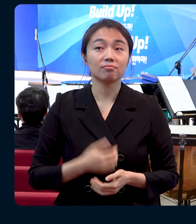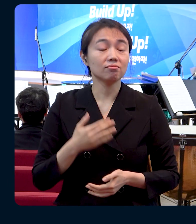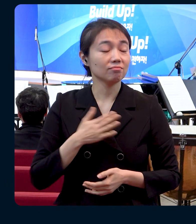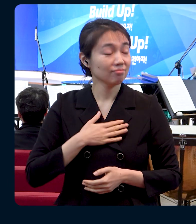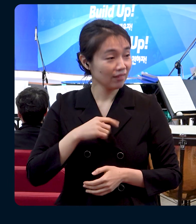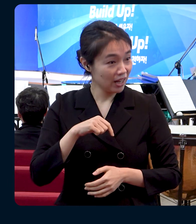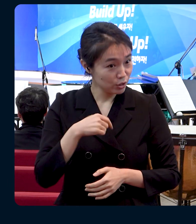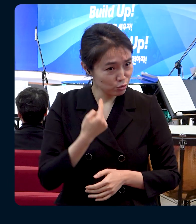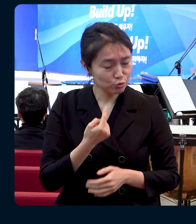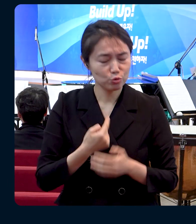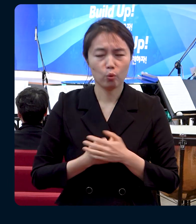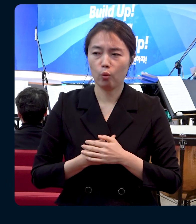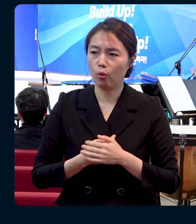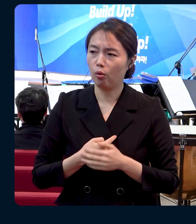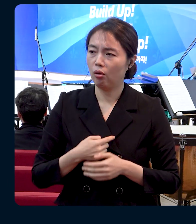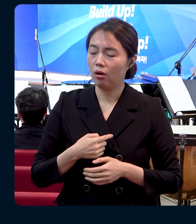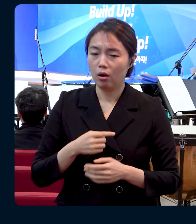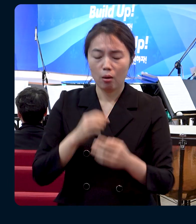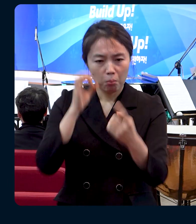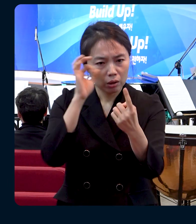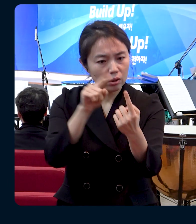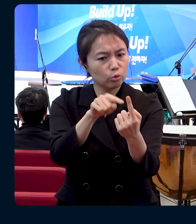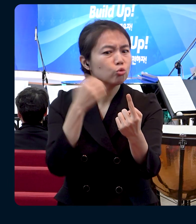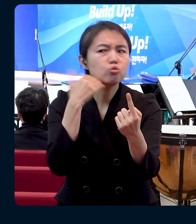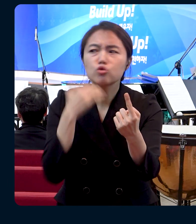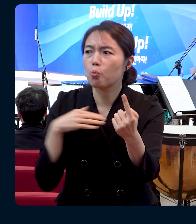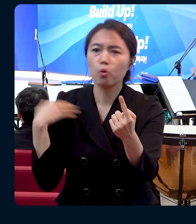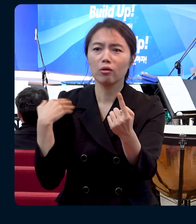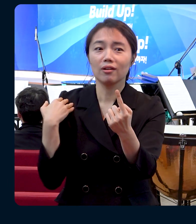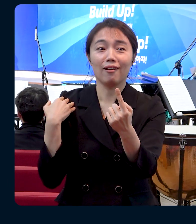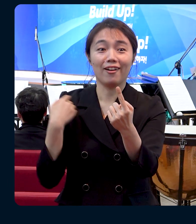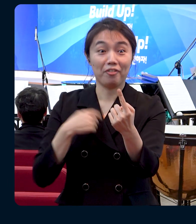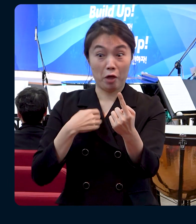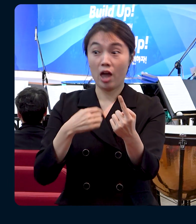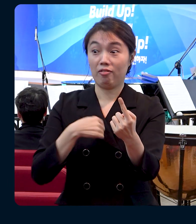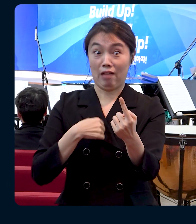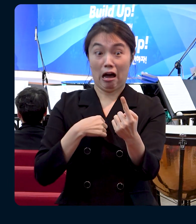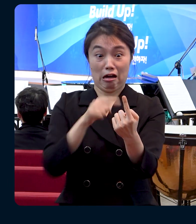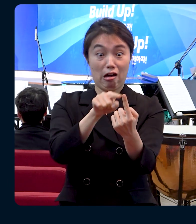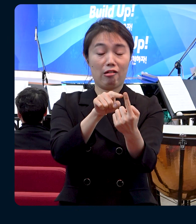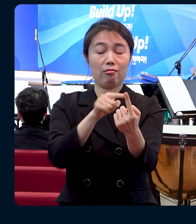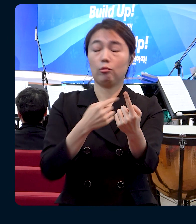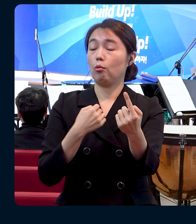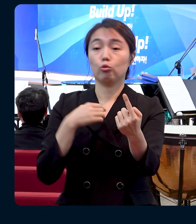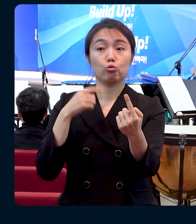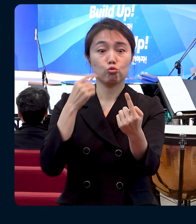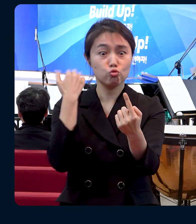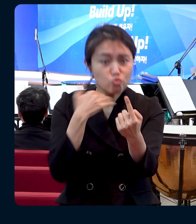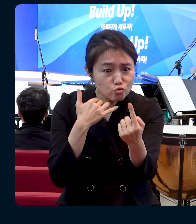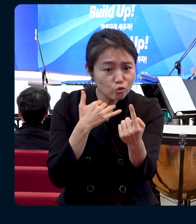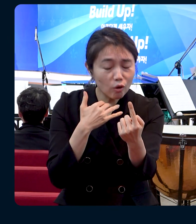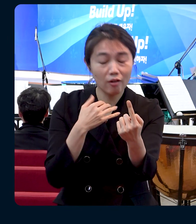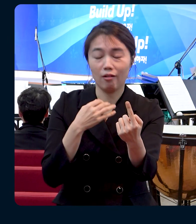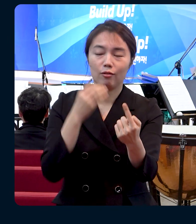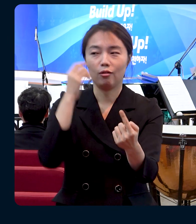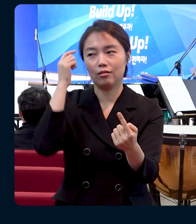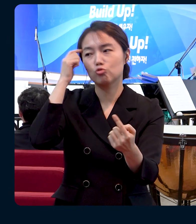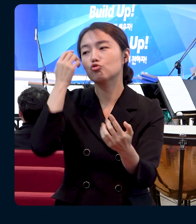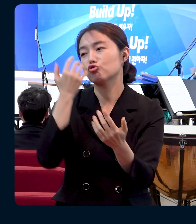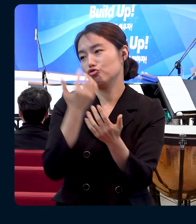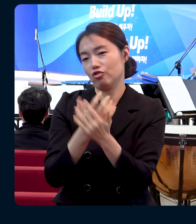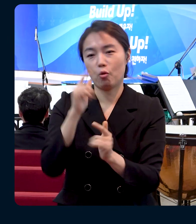저한테 스스로 그렇게 낯선 모습이 한 번도 없었는데 딱 보는데 너무 낯설고 너무 무섭고